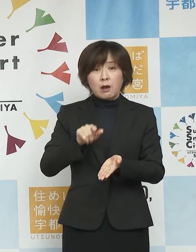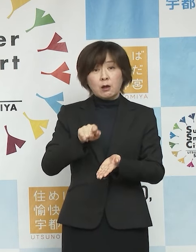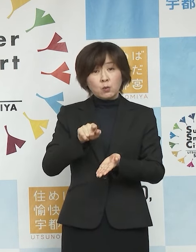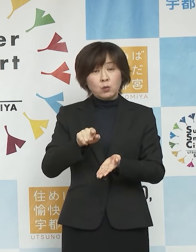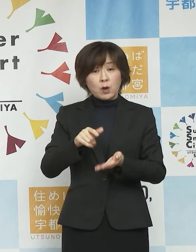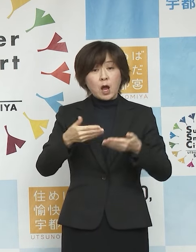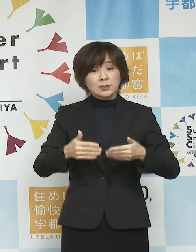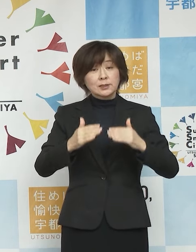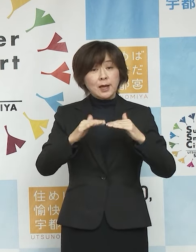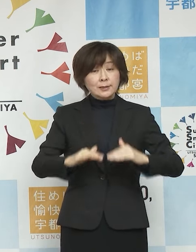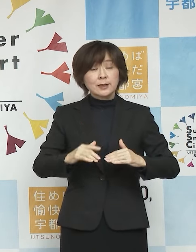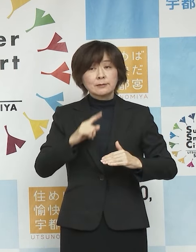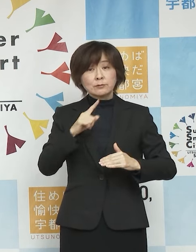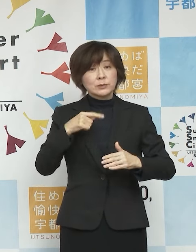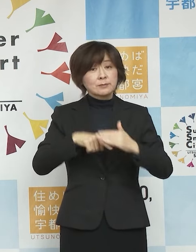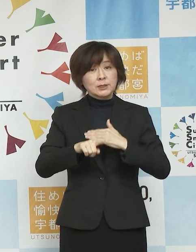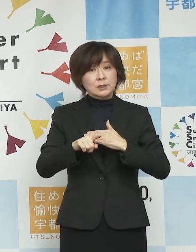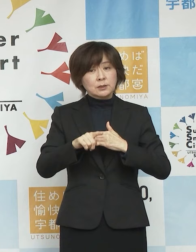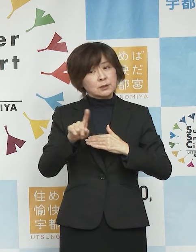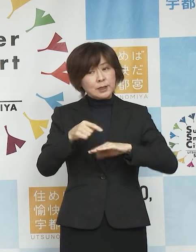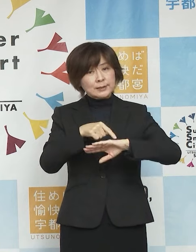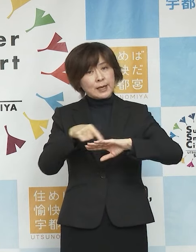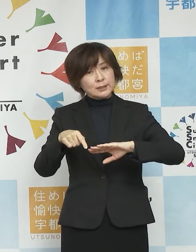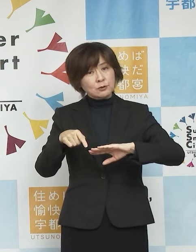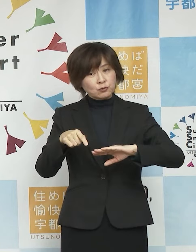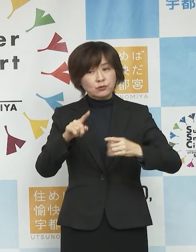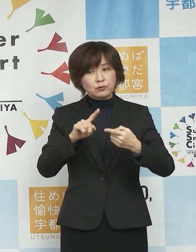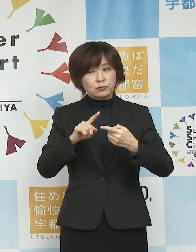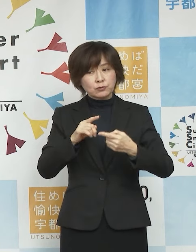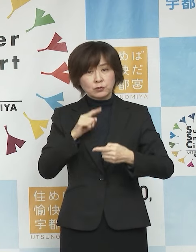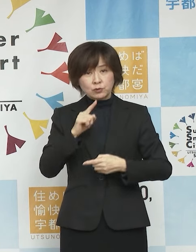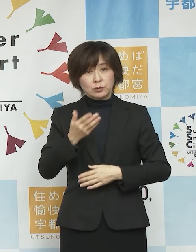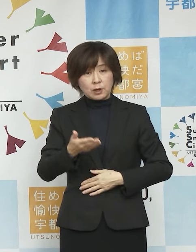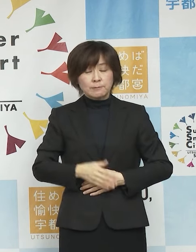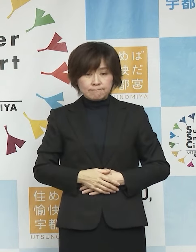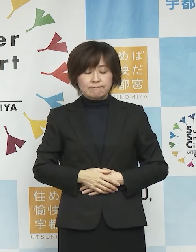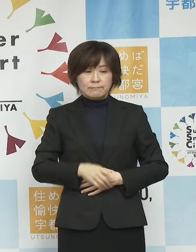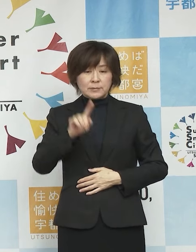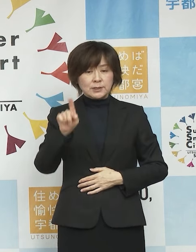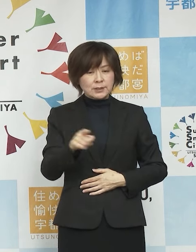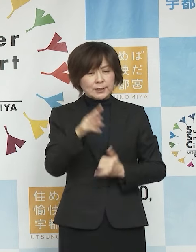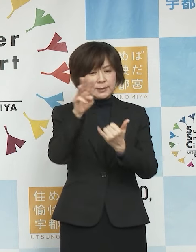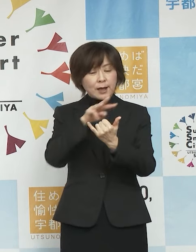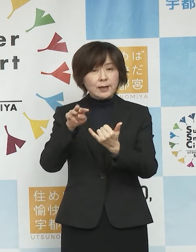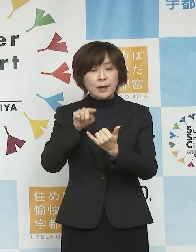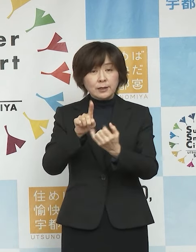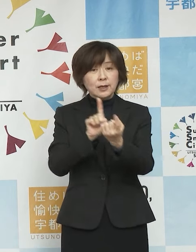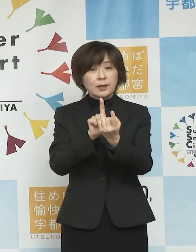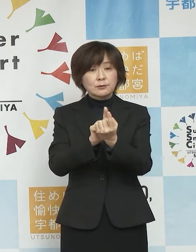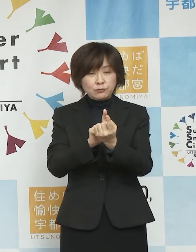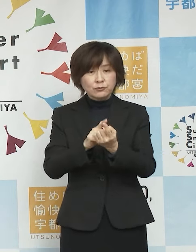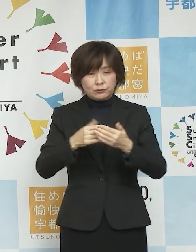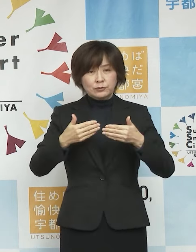心安全という意味では具体的にどの政策をこうネットに、 自然災害に対する安全